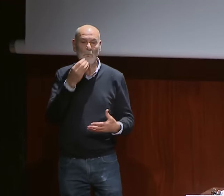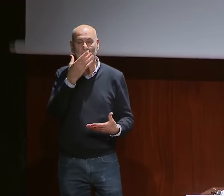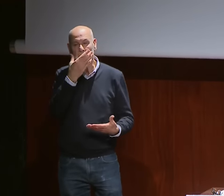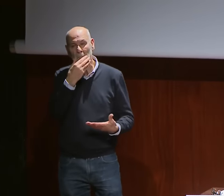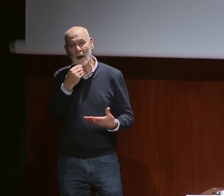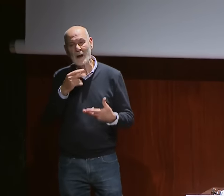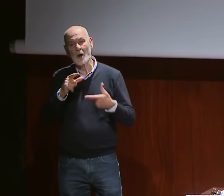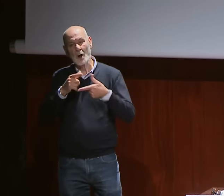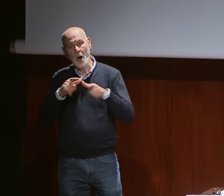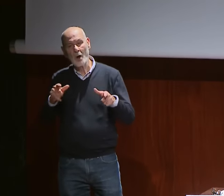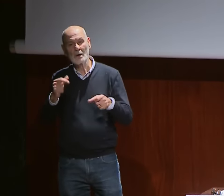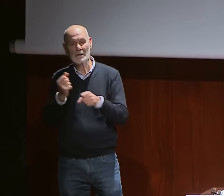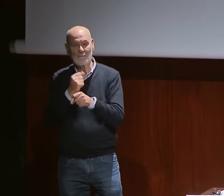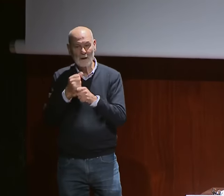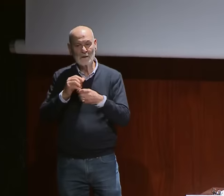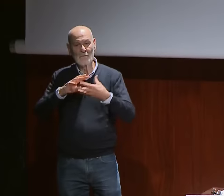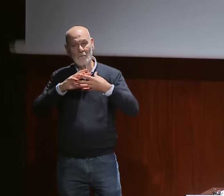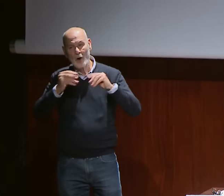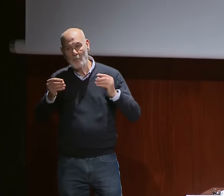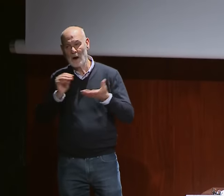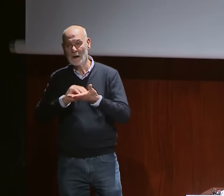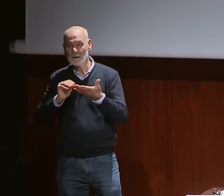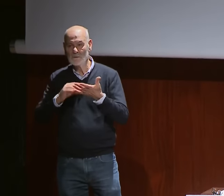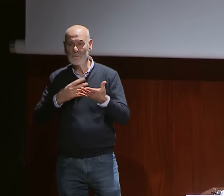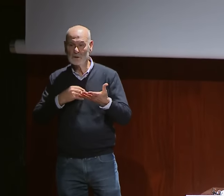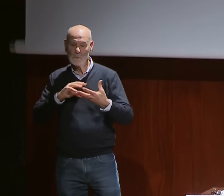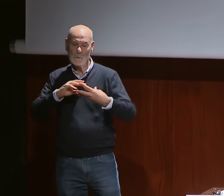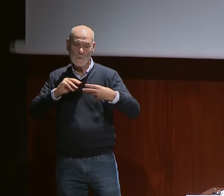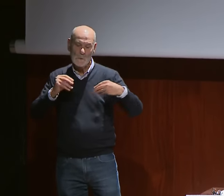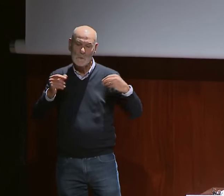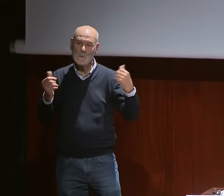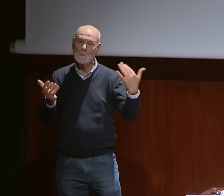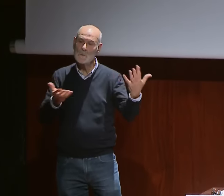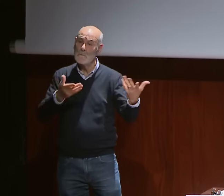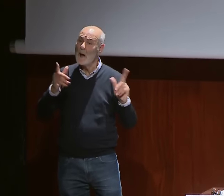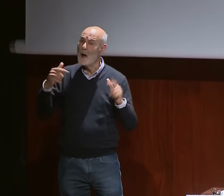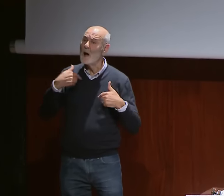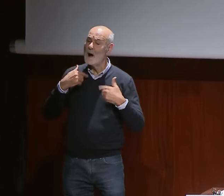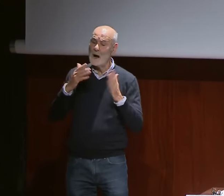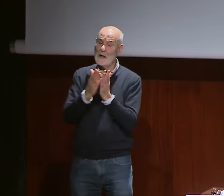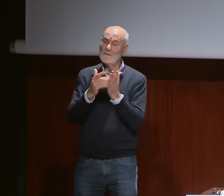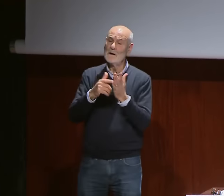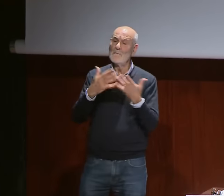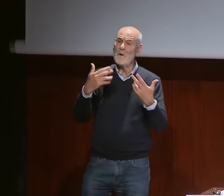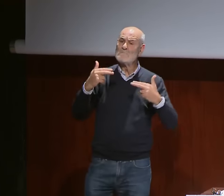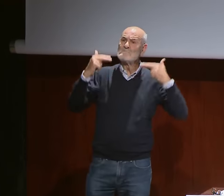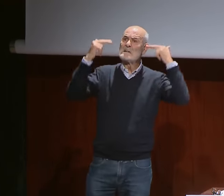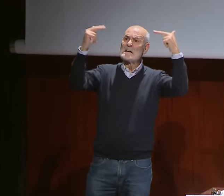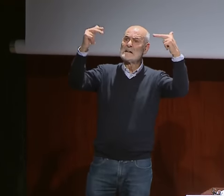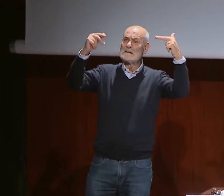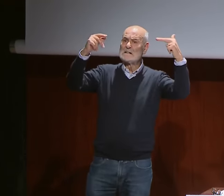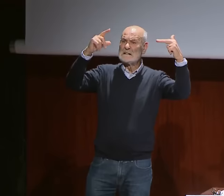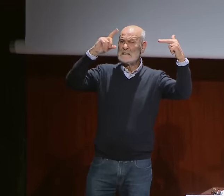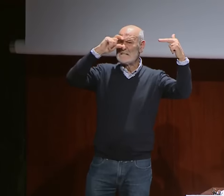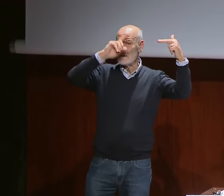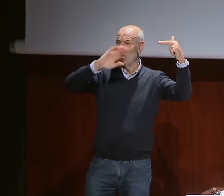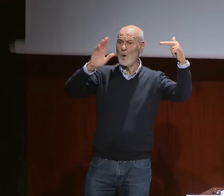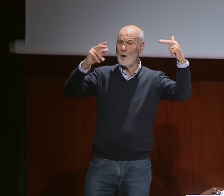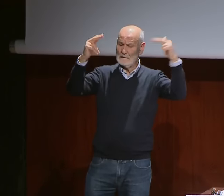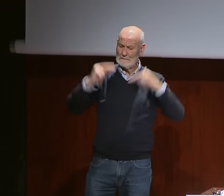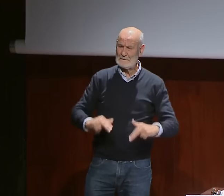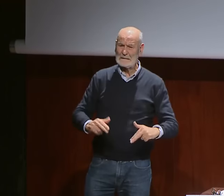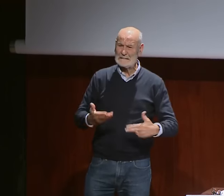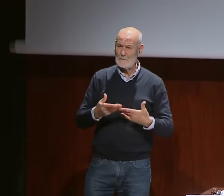français, et c'est une belle langue de travail. Elle manie ça avec beaucoup